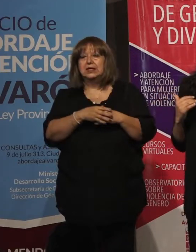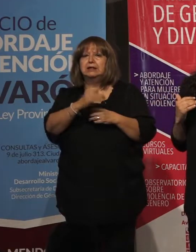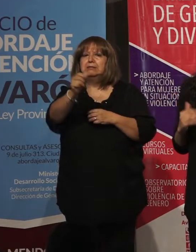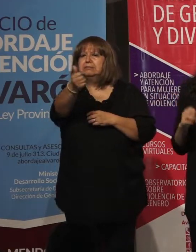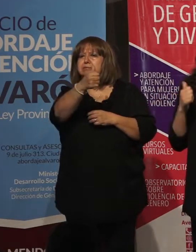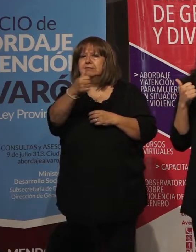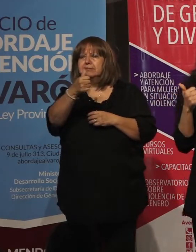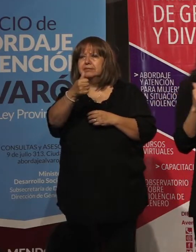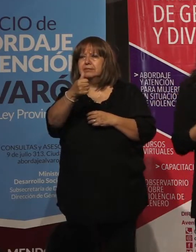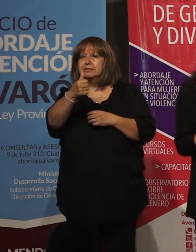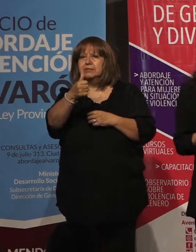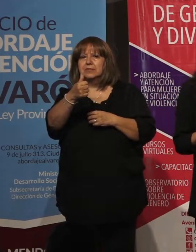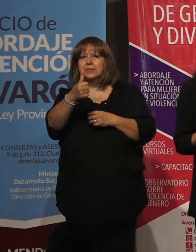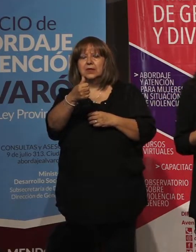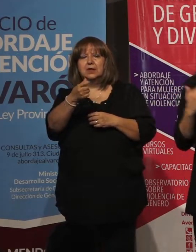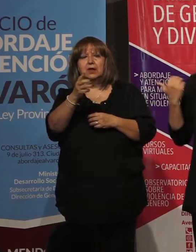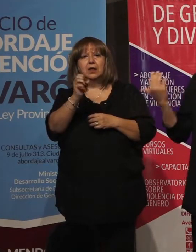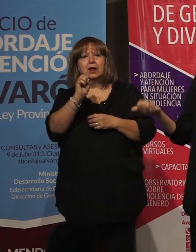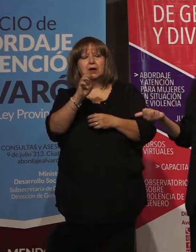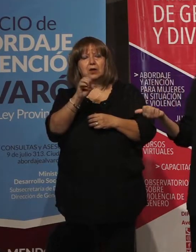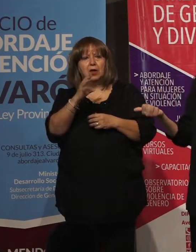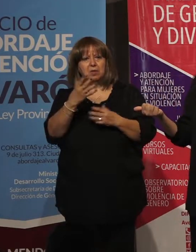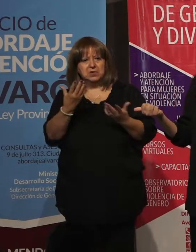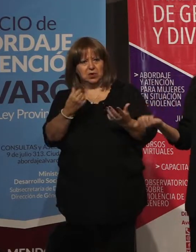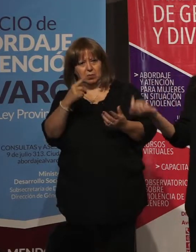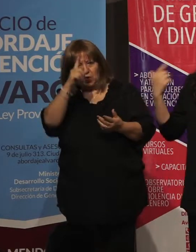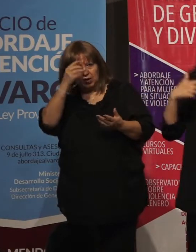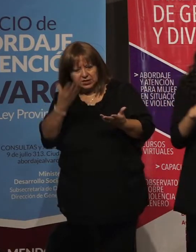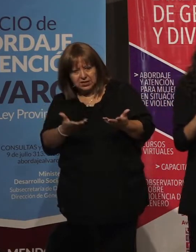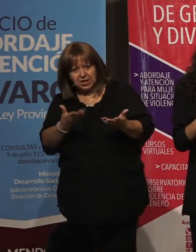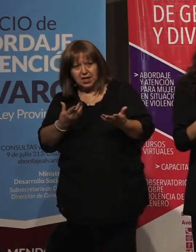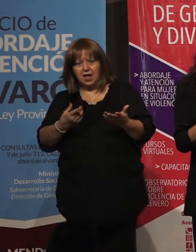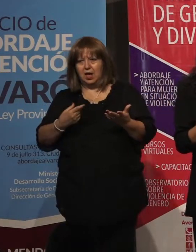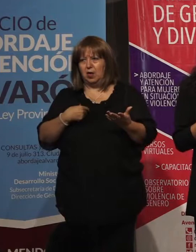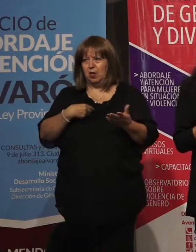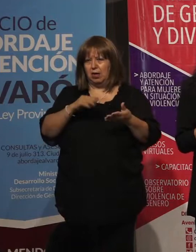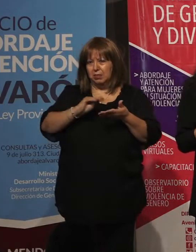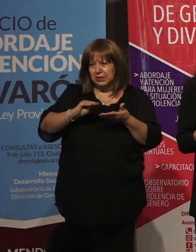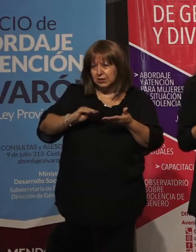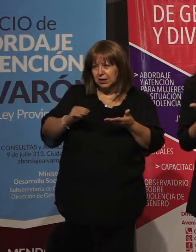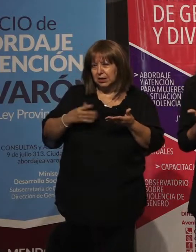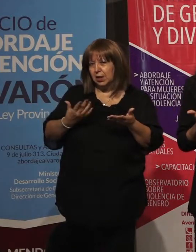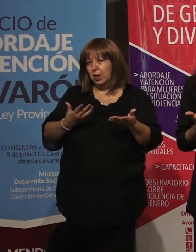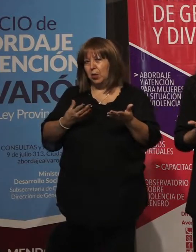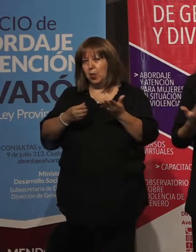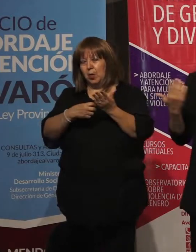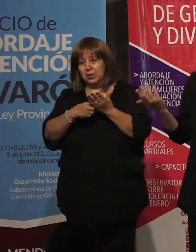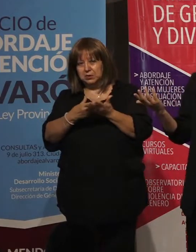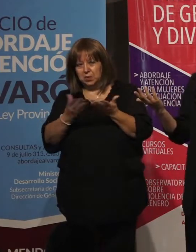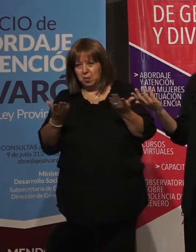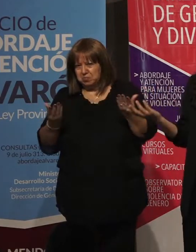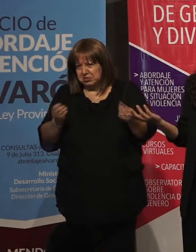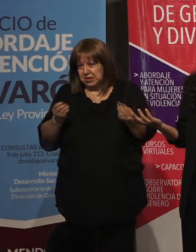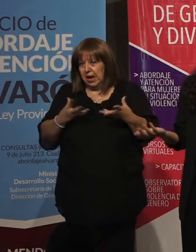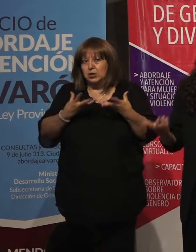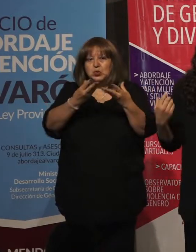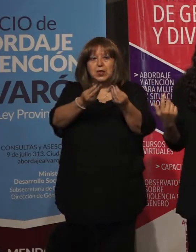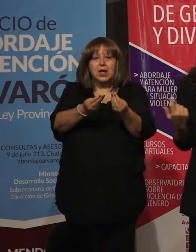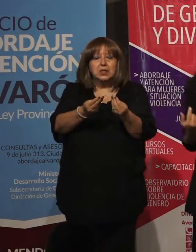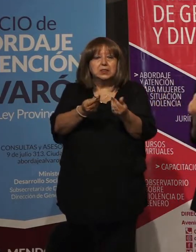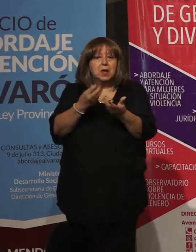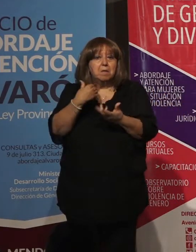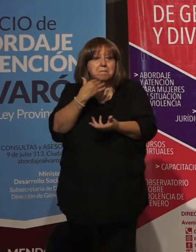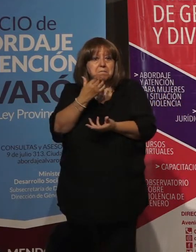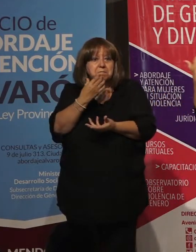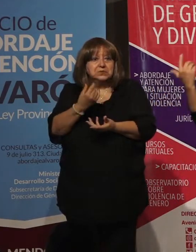persona que nos atendió no se identificó. No sabía si era un policía, si era un personal administrativo del Ministerio Público, si era un ayudante fiscal. En